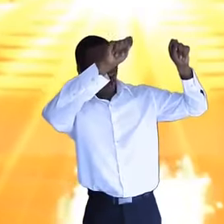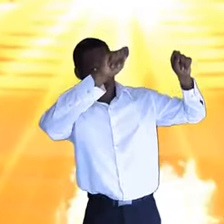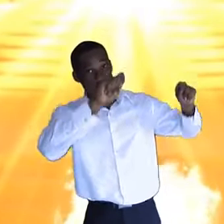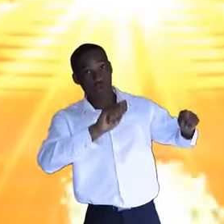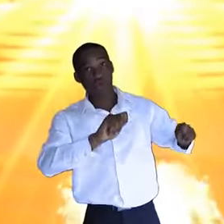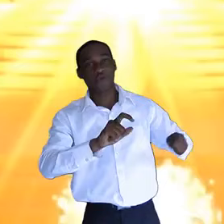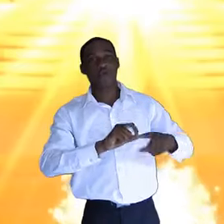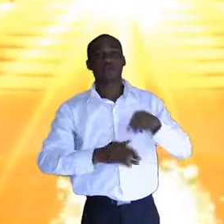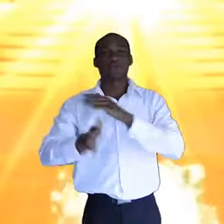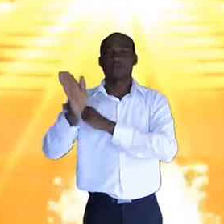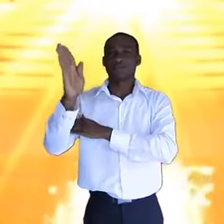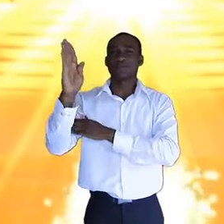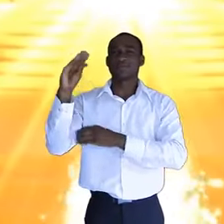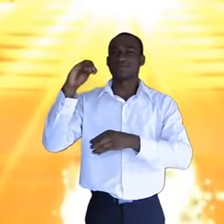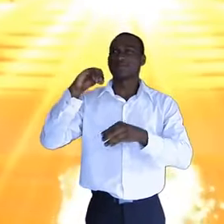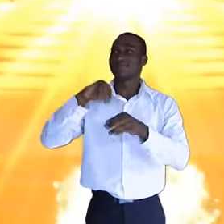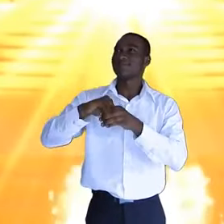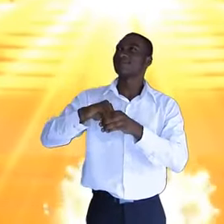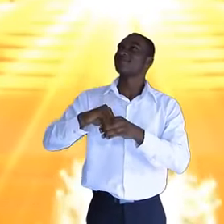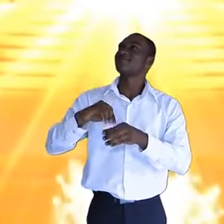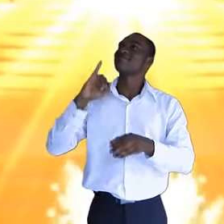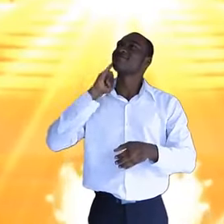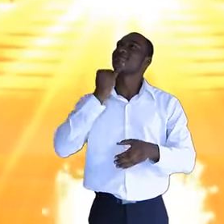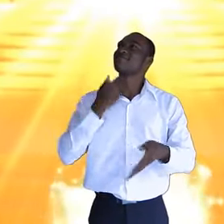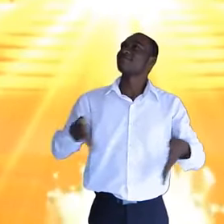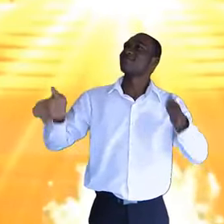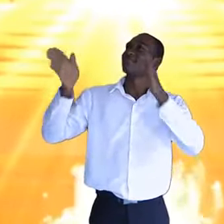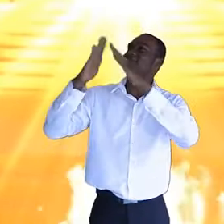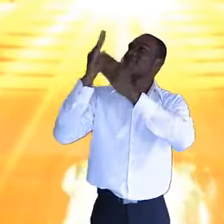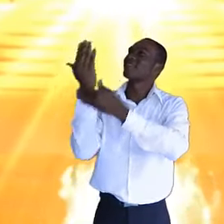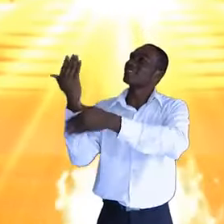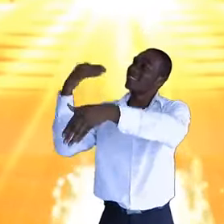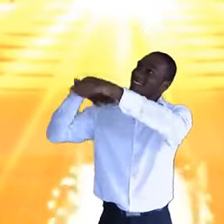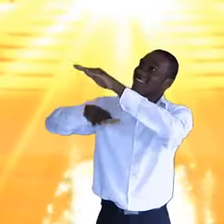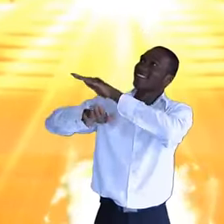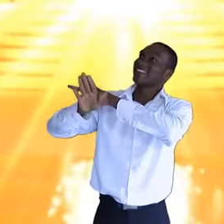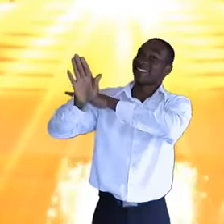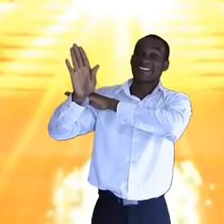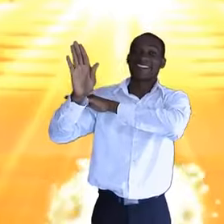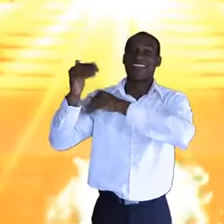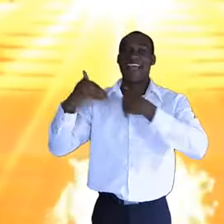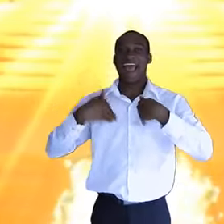Dans la Jérusalem céleste coule un fleuve d'eau vive,